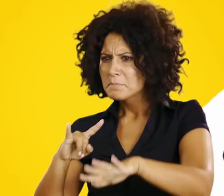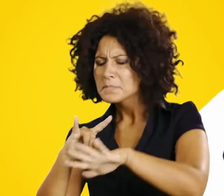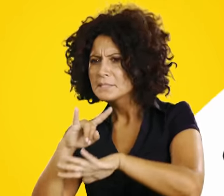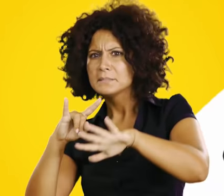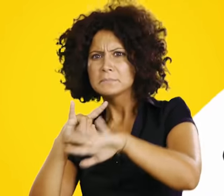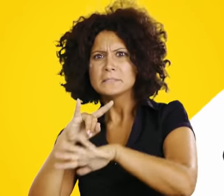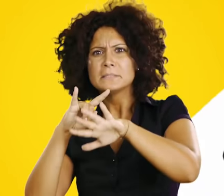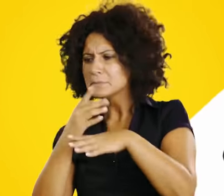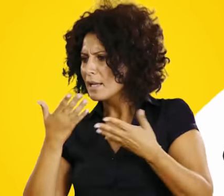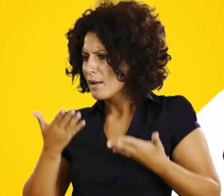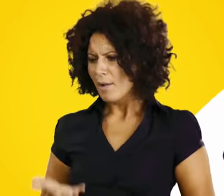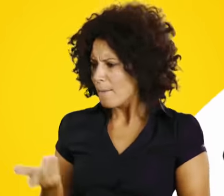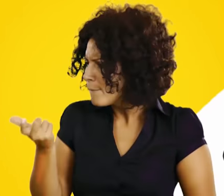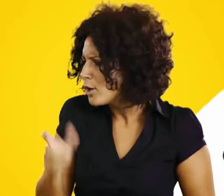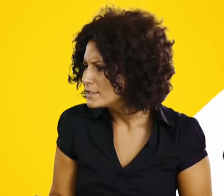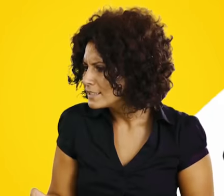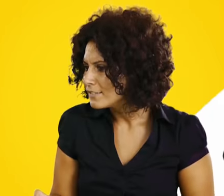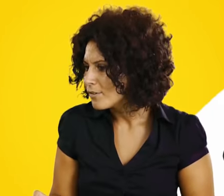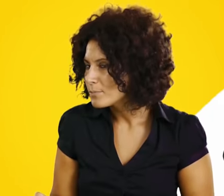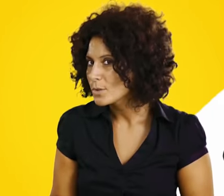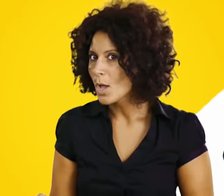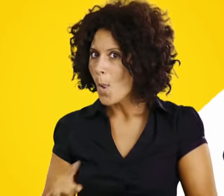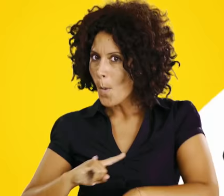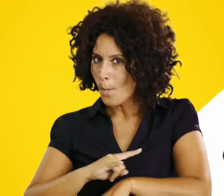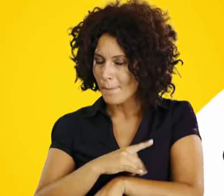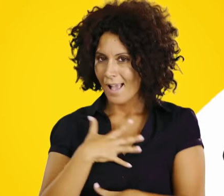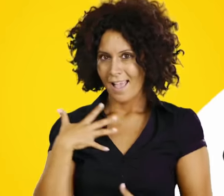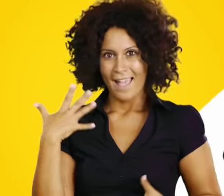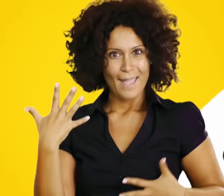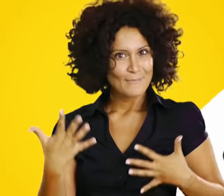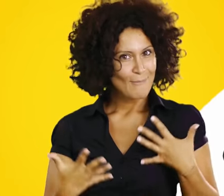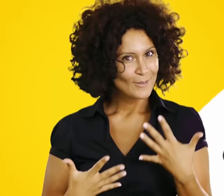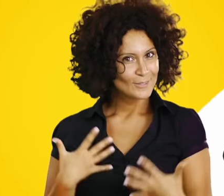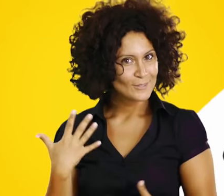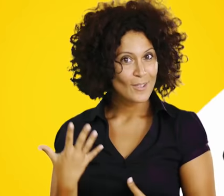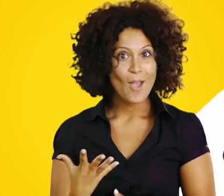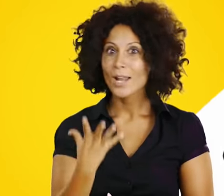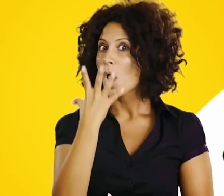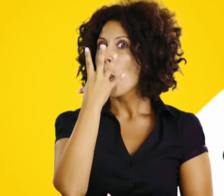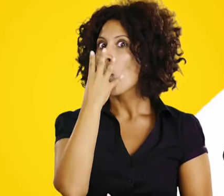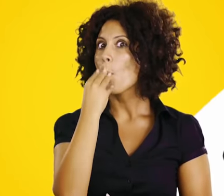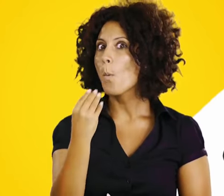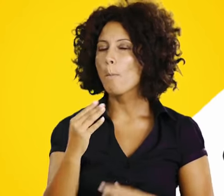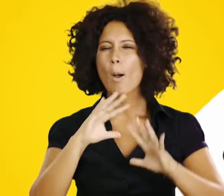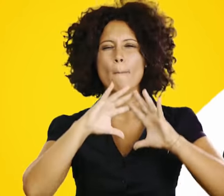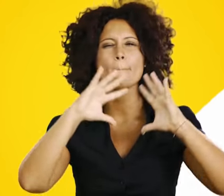chiese: «Hai fatto tanta strada. Cosa ti ha portato fin quassù?» Lumaca era molto